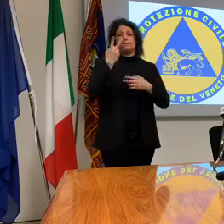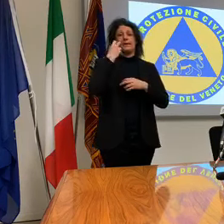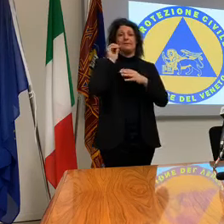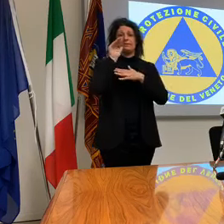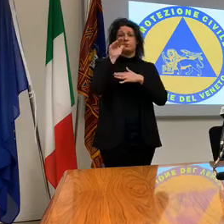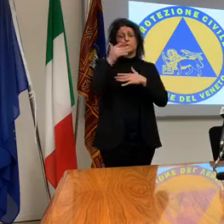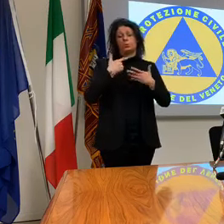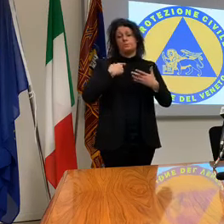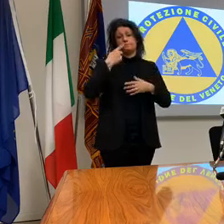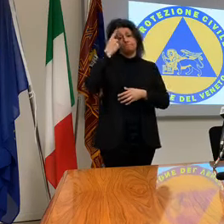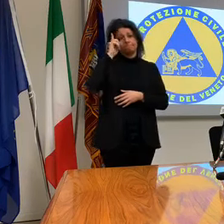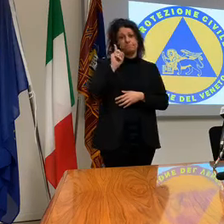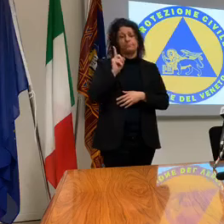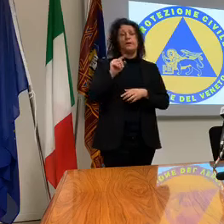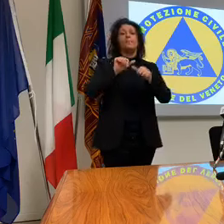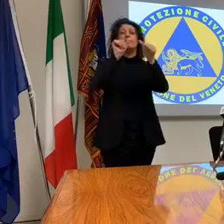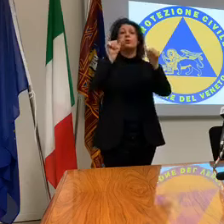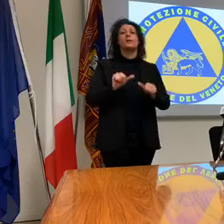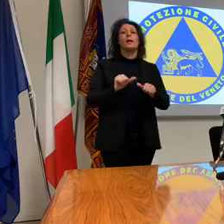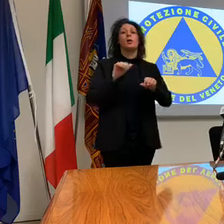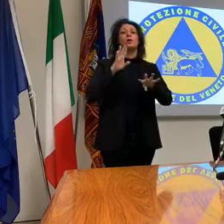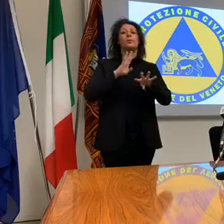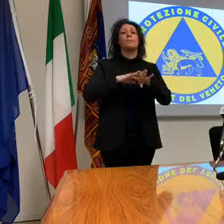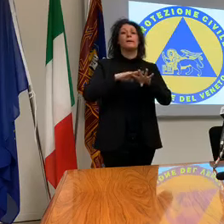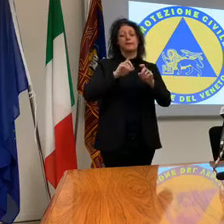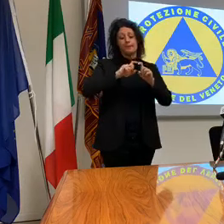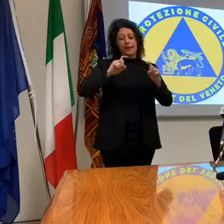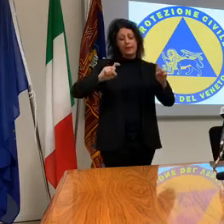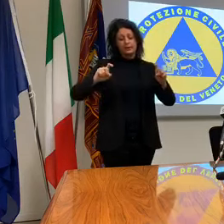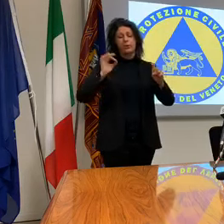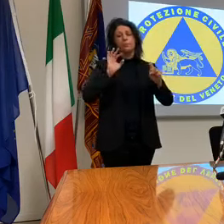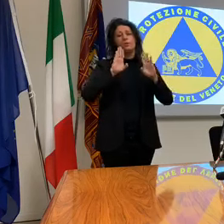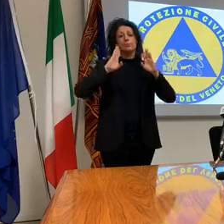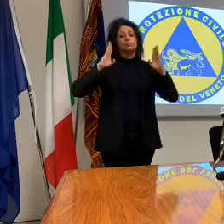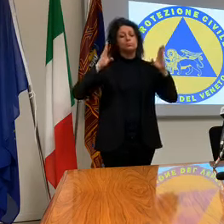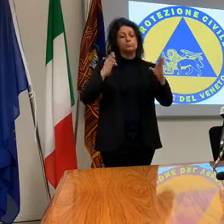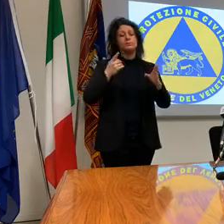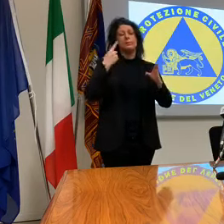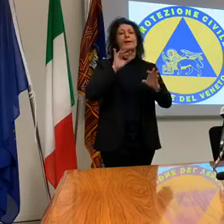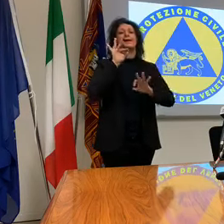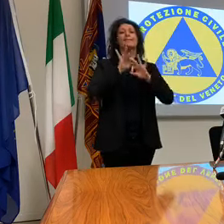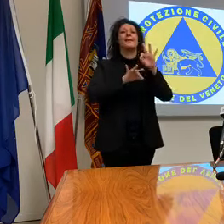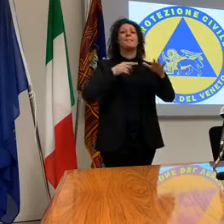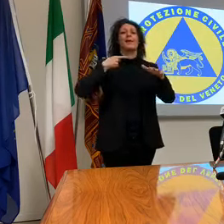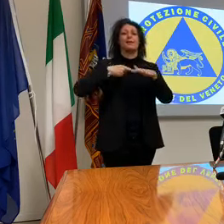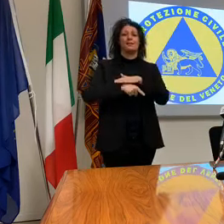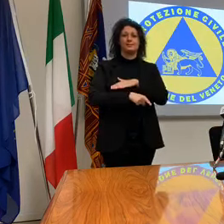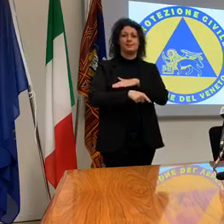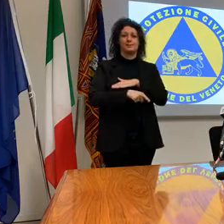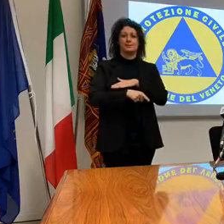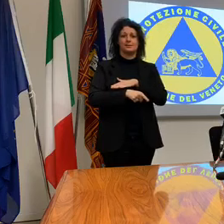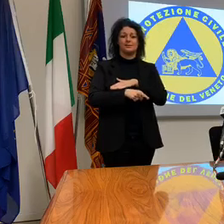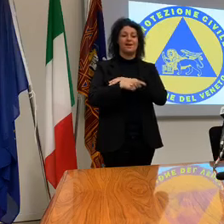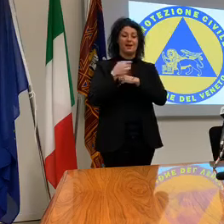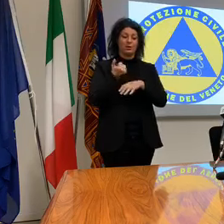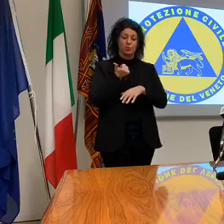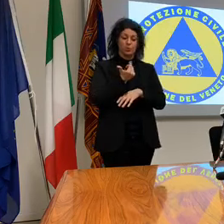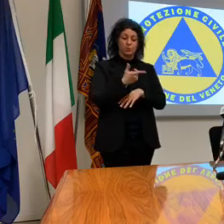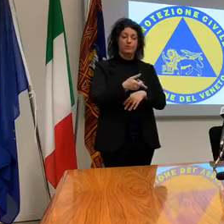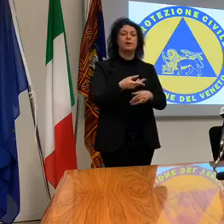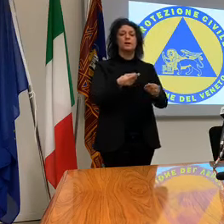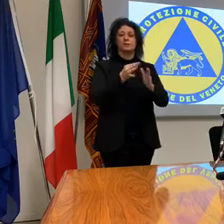soprattutto di valutazione rispetto all'occupazione delle terapie intensive, che quello era il dato che ci faceva più preoccupare